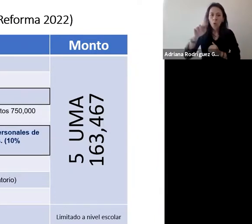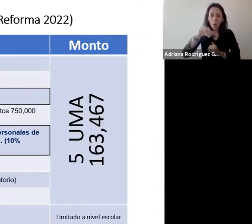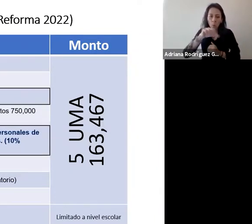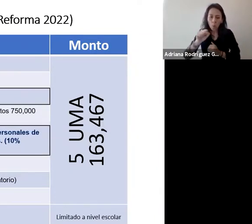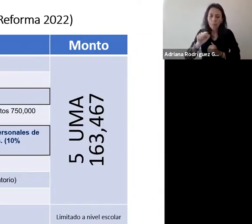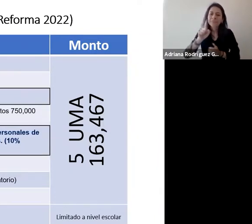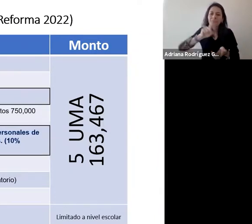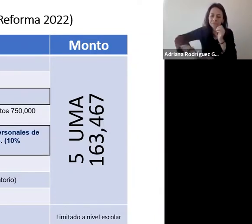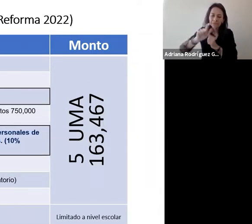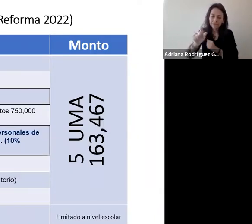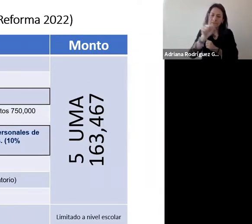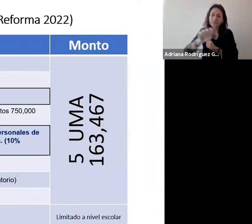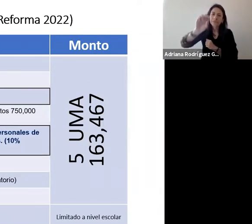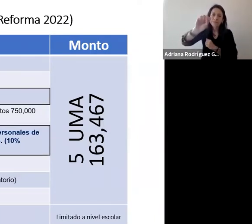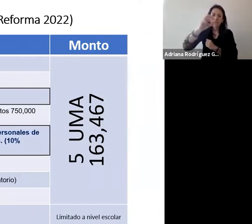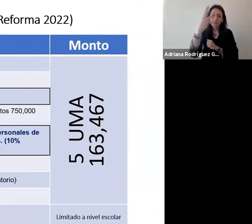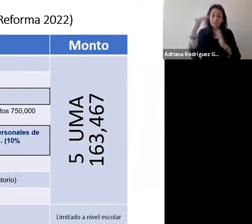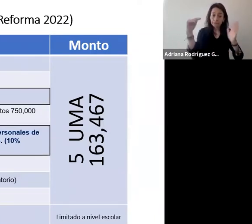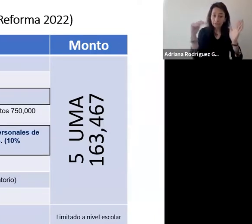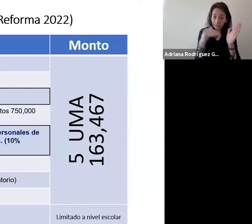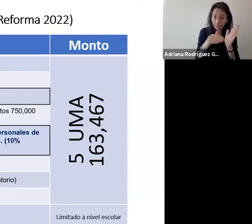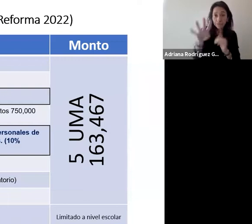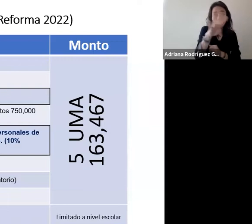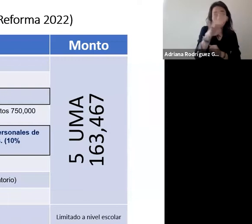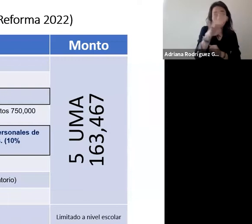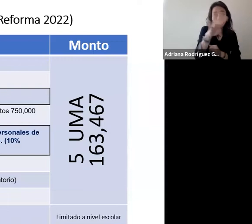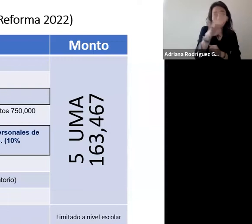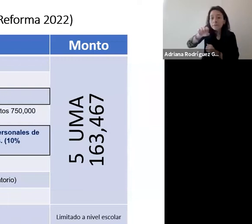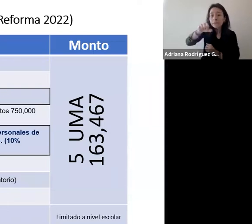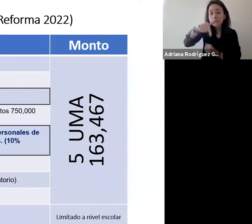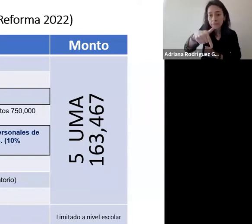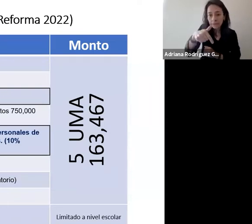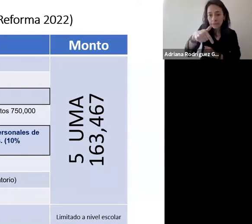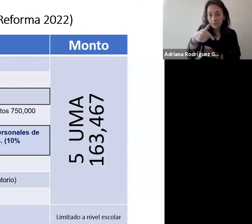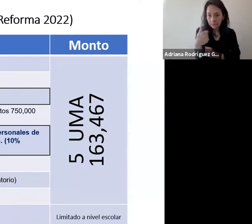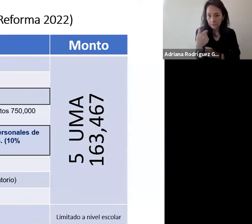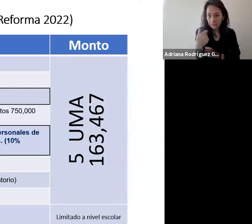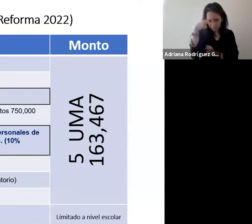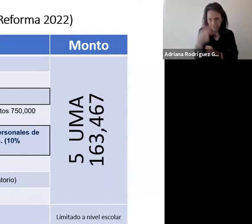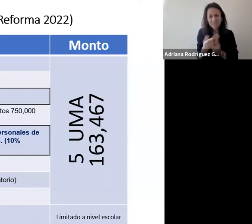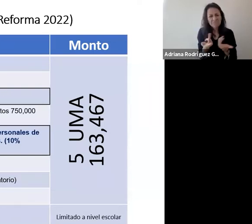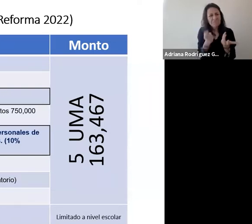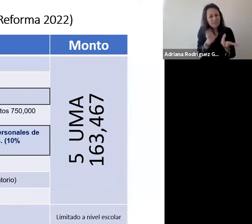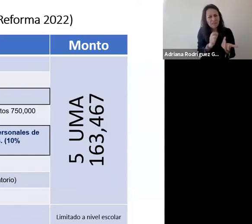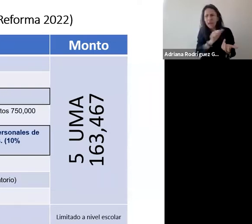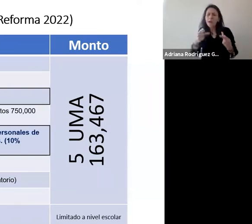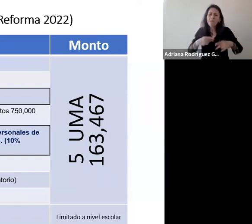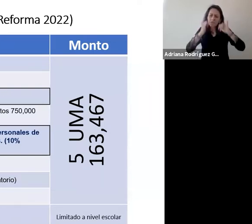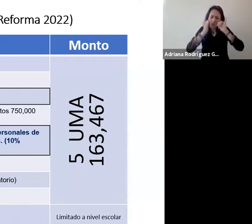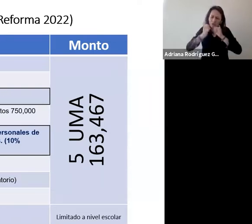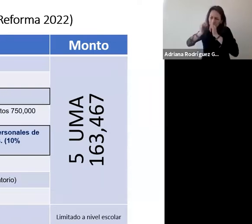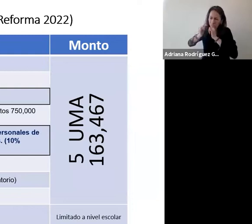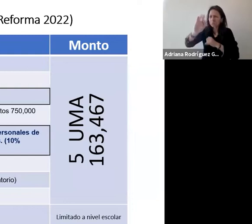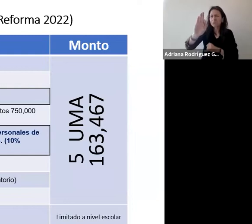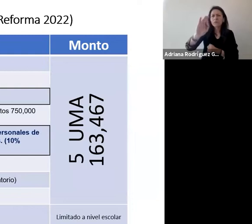163,467 pesos. Es decir, pues por un lado, una persona física tendría que escoger